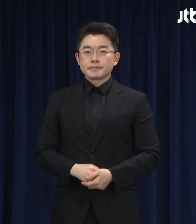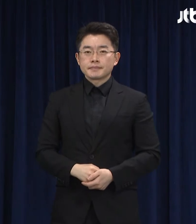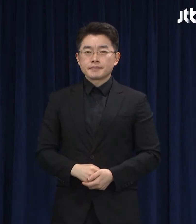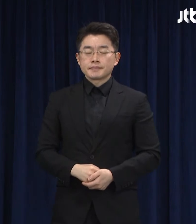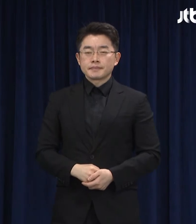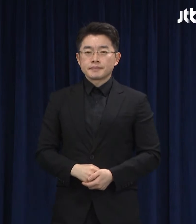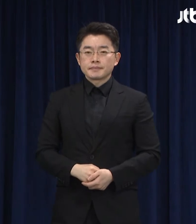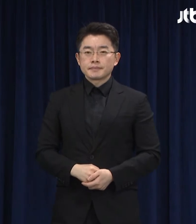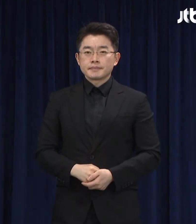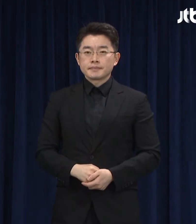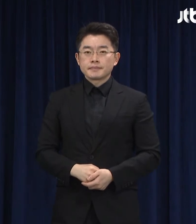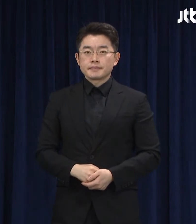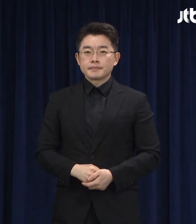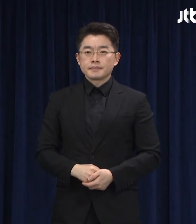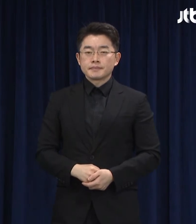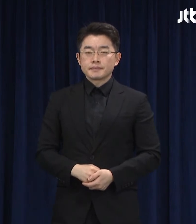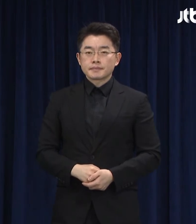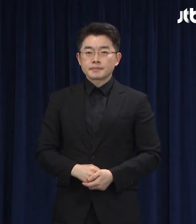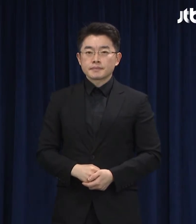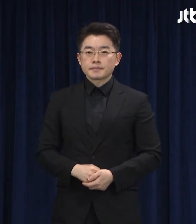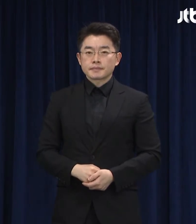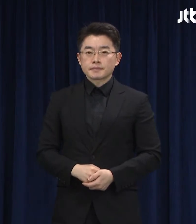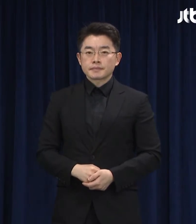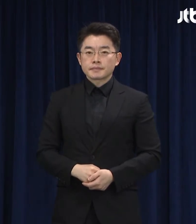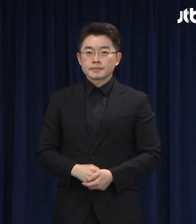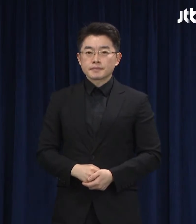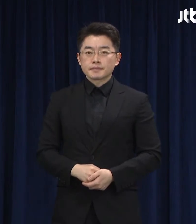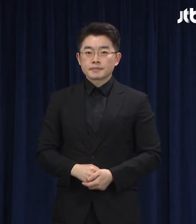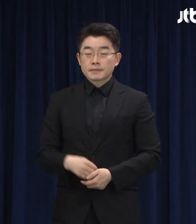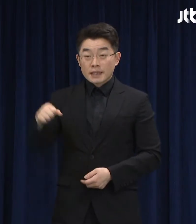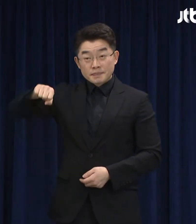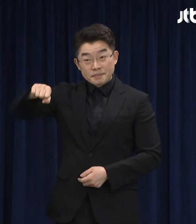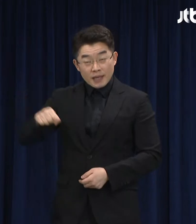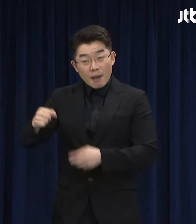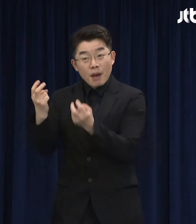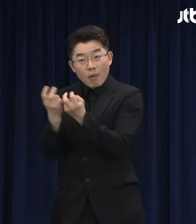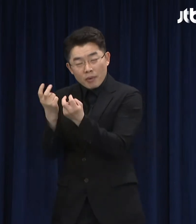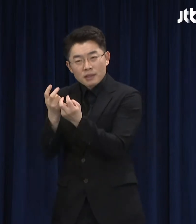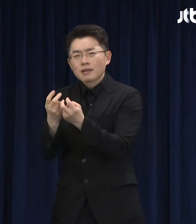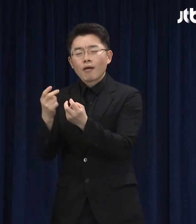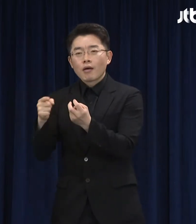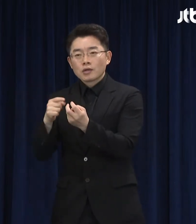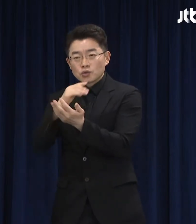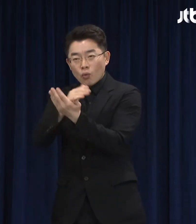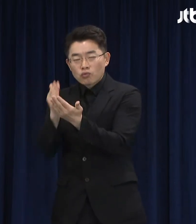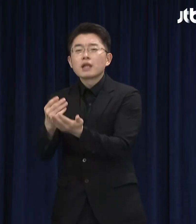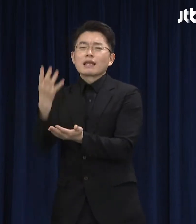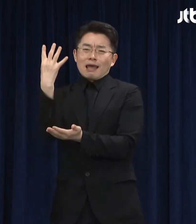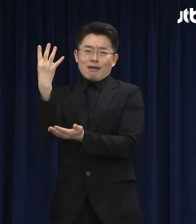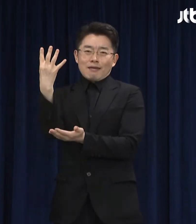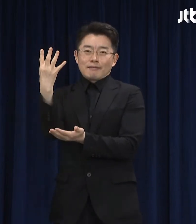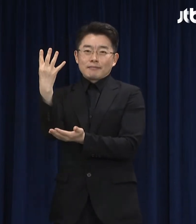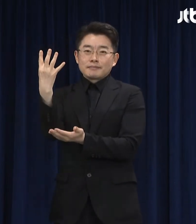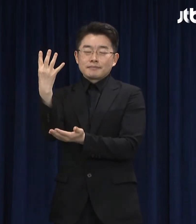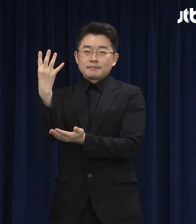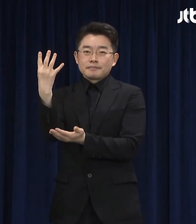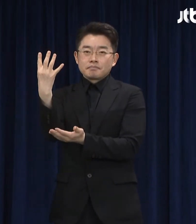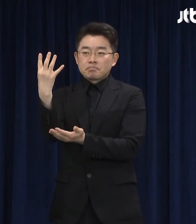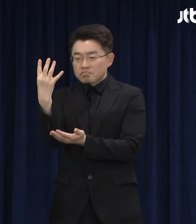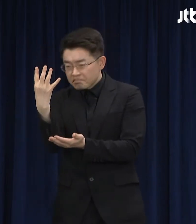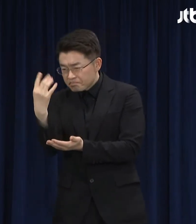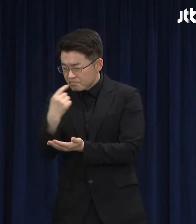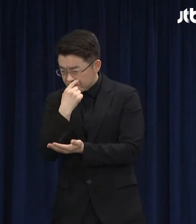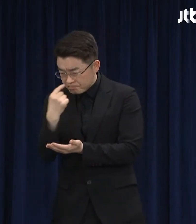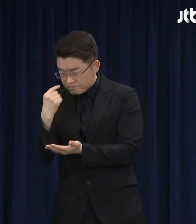아울러서 차단 밸브는 구동 방식이 다른 밸브로 총 4대가 설치되어 있음을